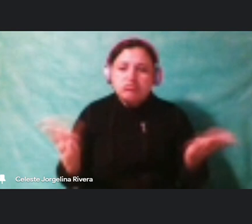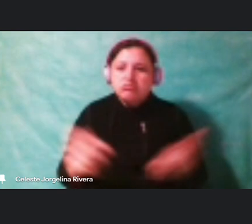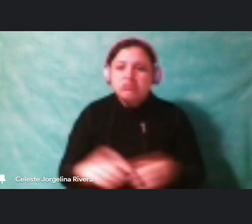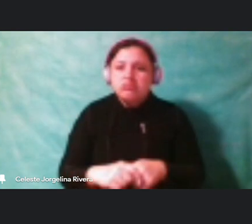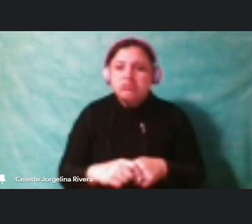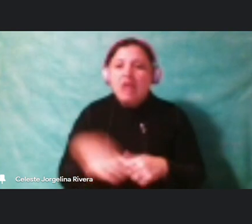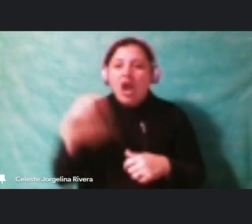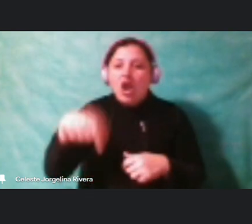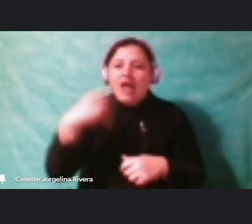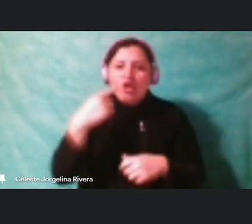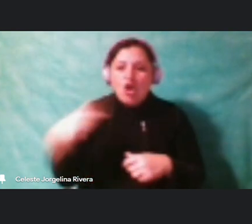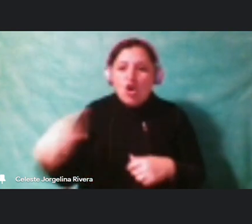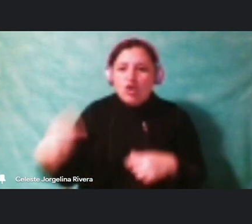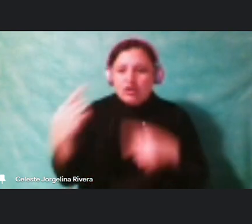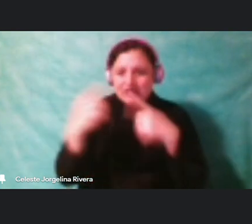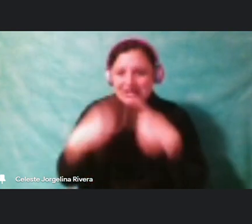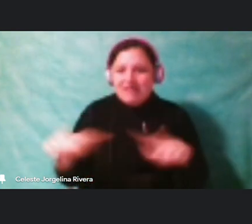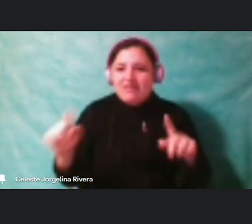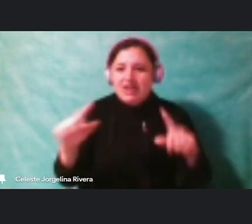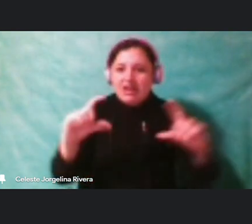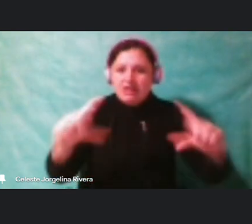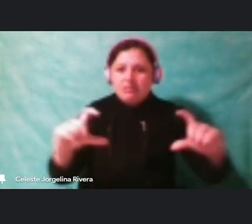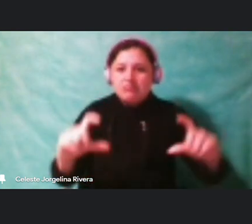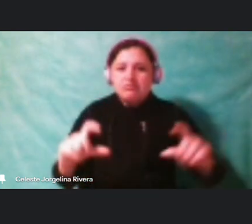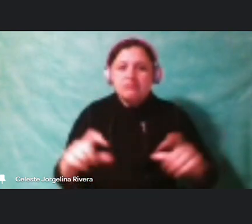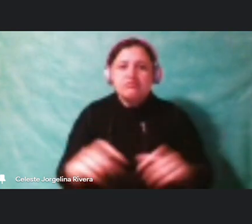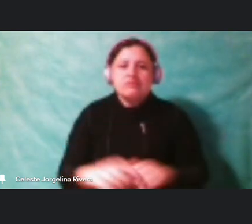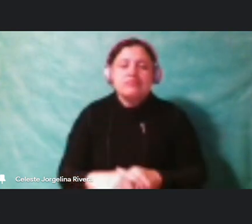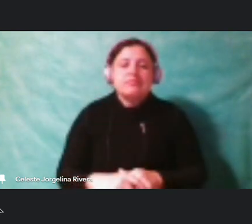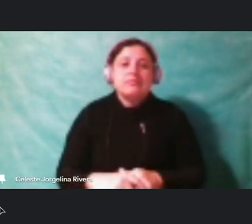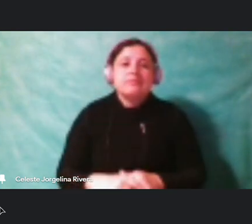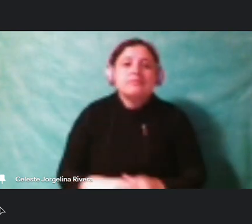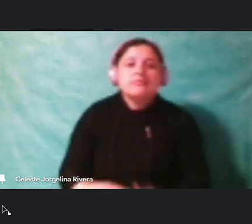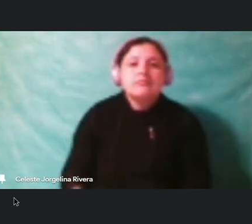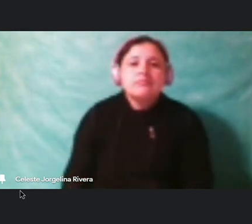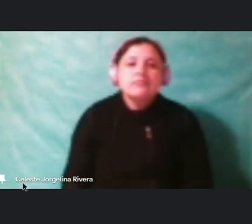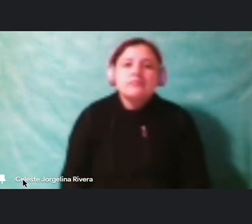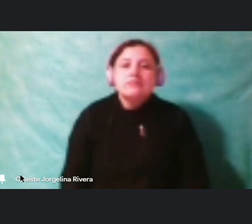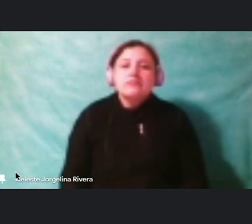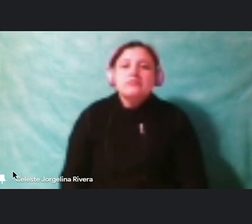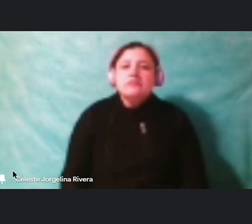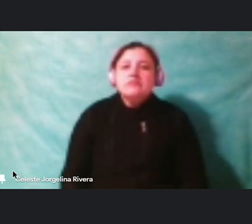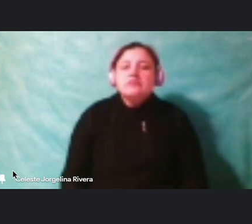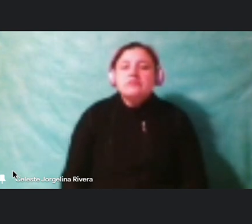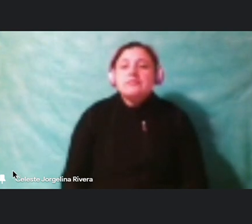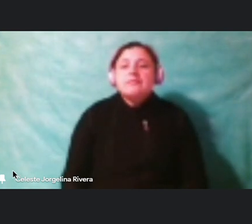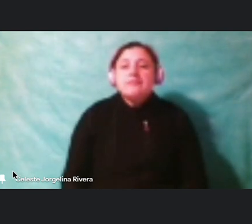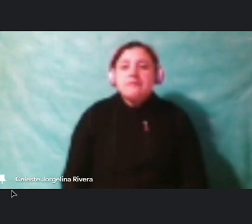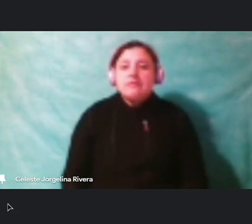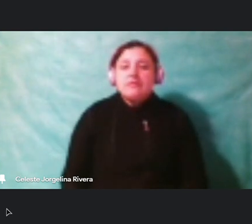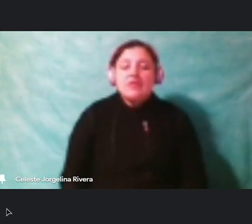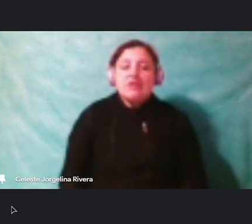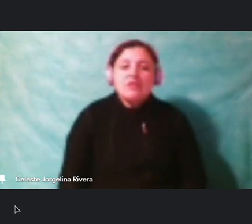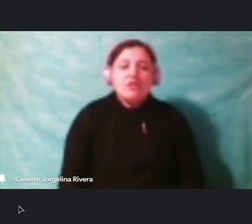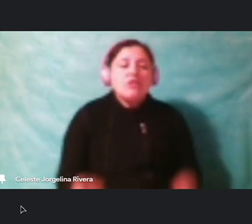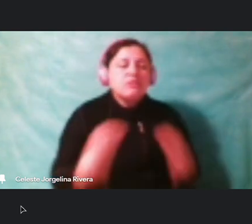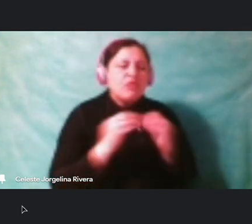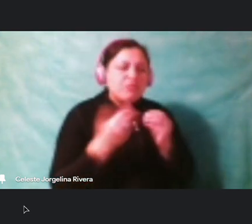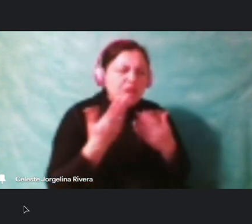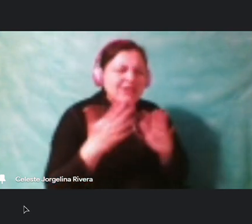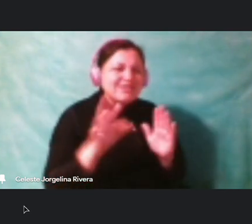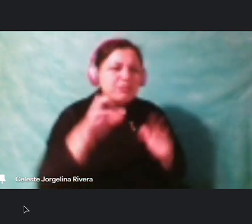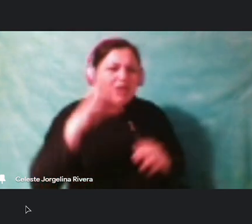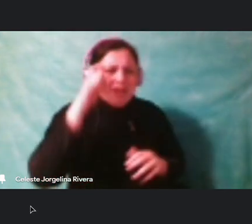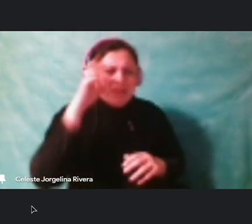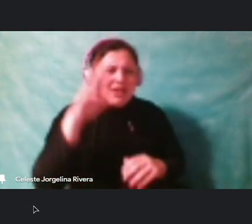ay, bien, ahí quedó bien. Yo lo he separado por las preposiciones. Claro, por las preposiciones,